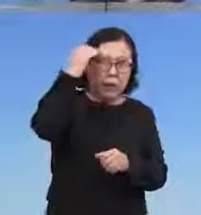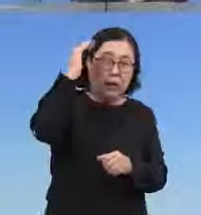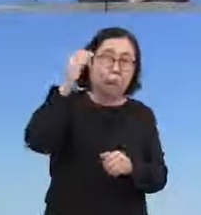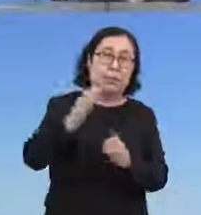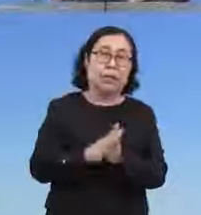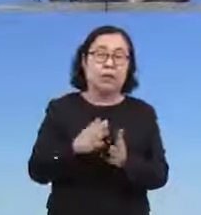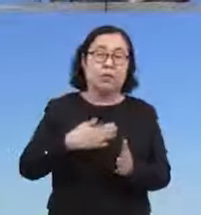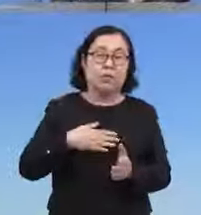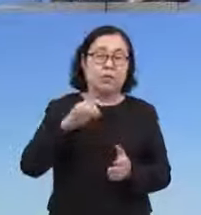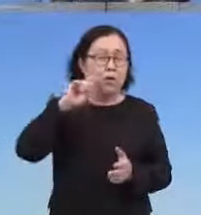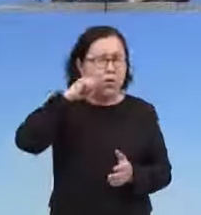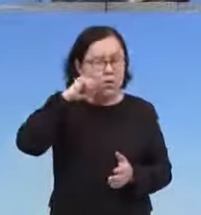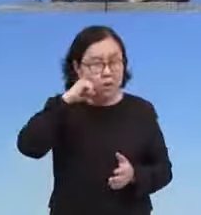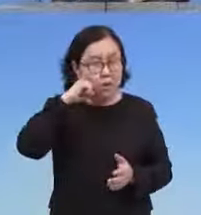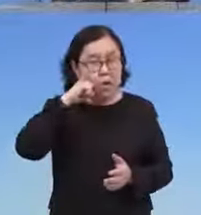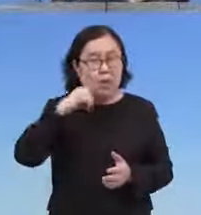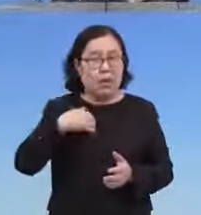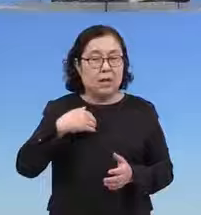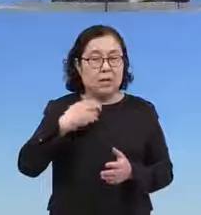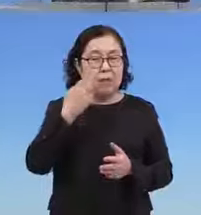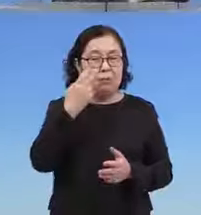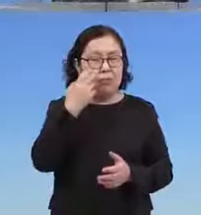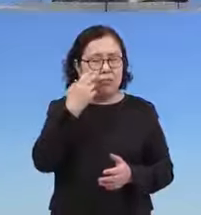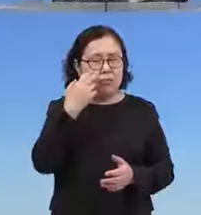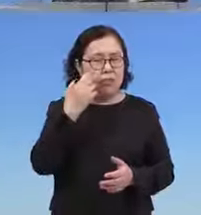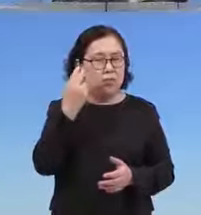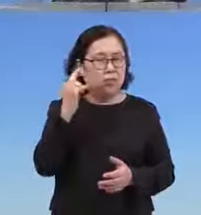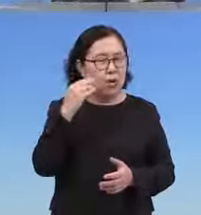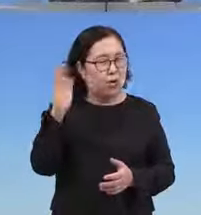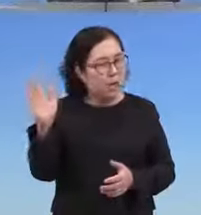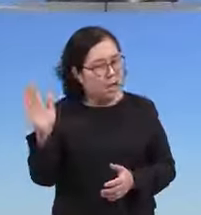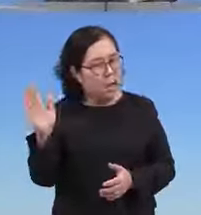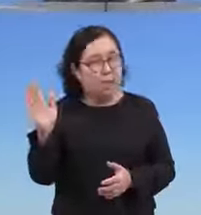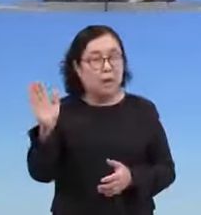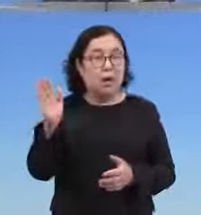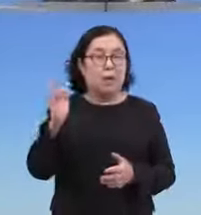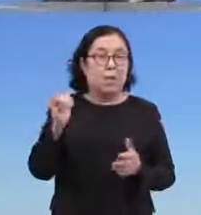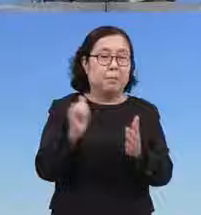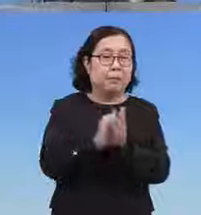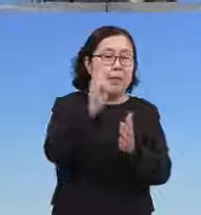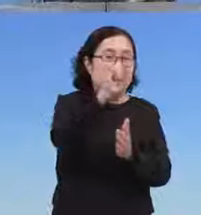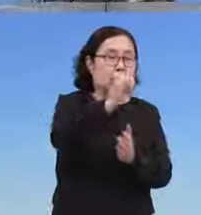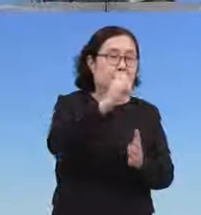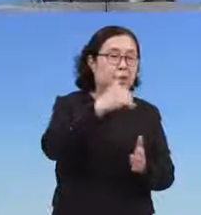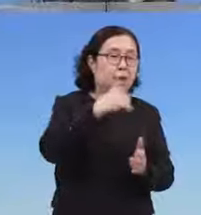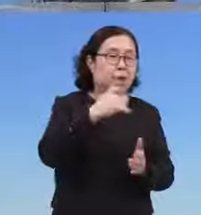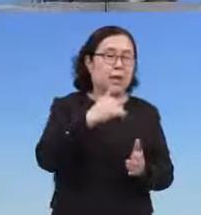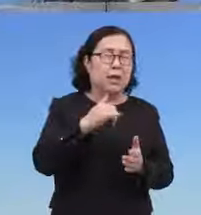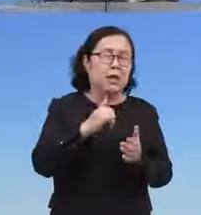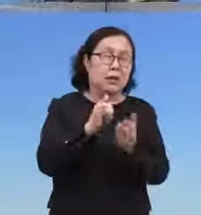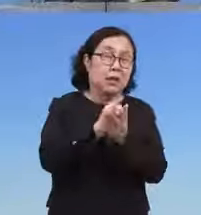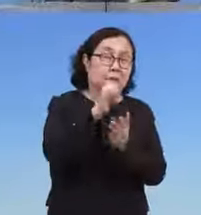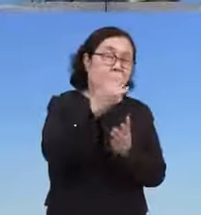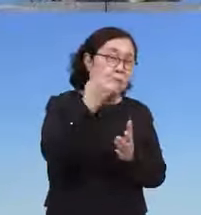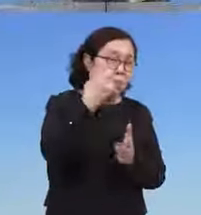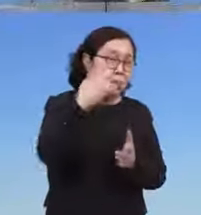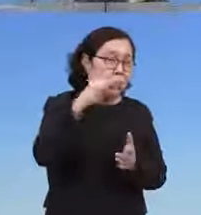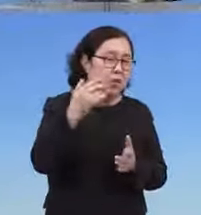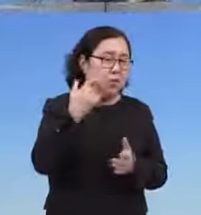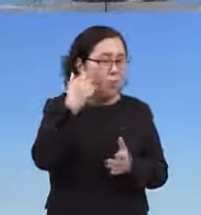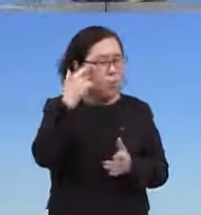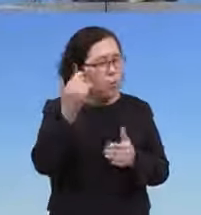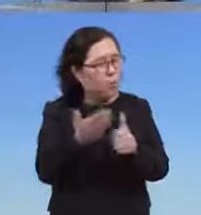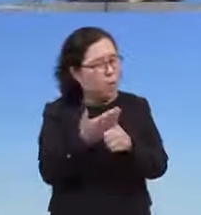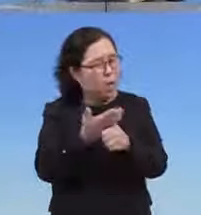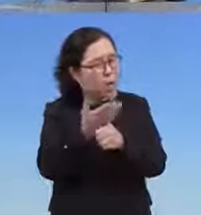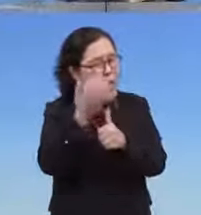목회하다가 뭐 조금만 어려우면 미국 가버릴까 그냥. 뭐하러 내가 여기 비행기 타면 미국 가는데, 미국에 가서 목회도 되는데.